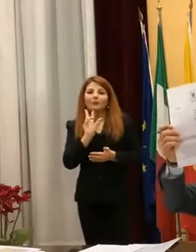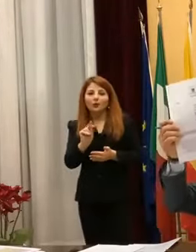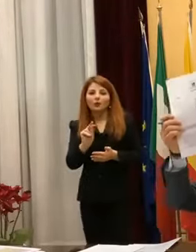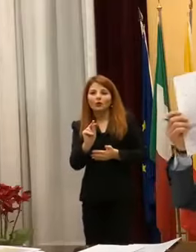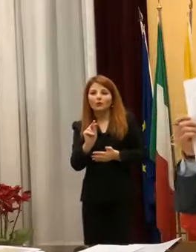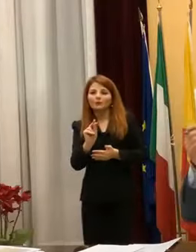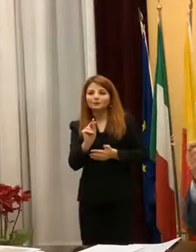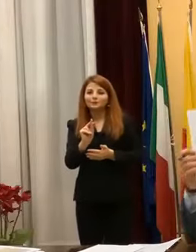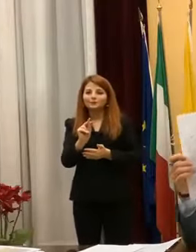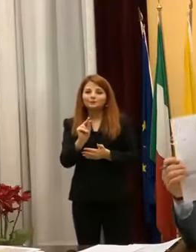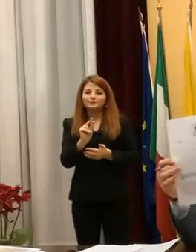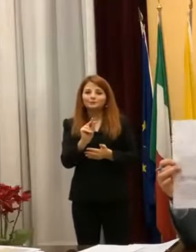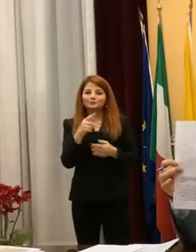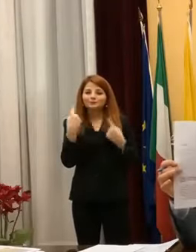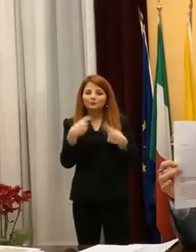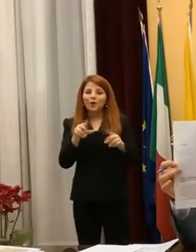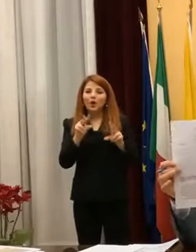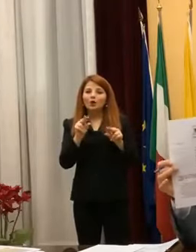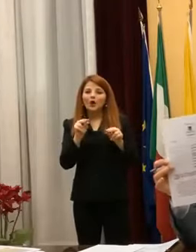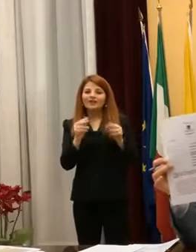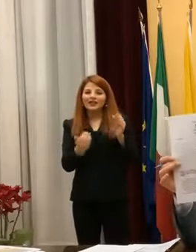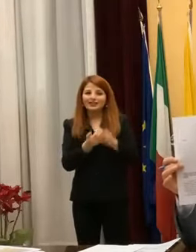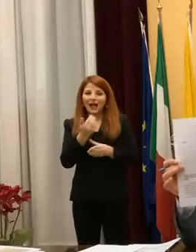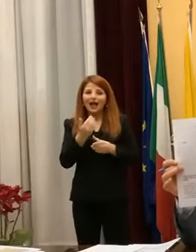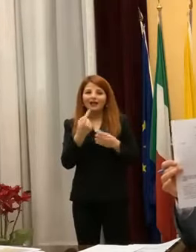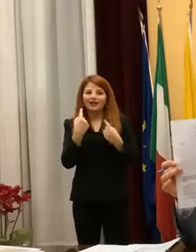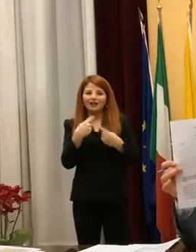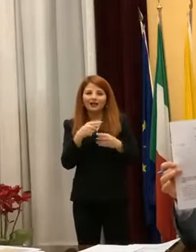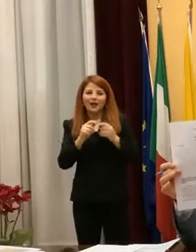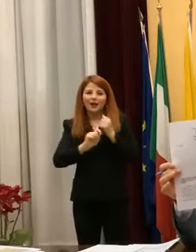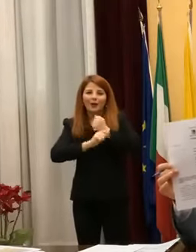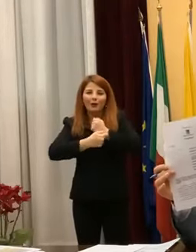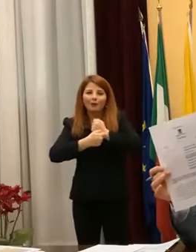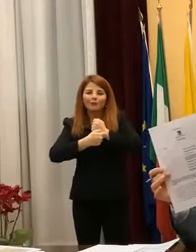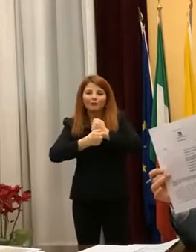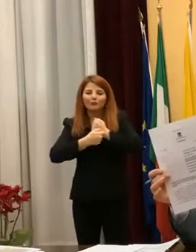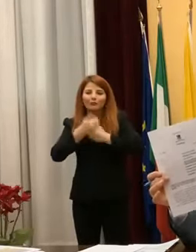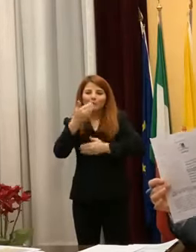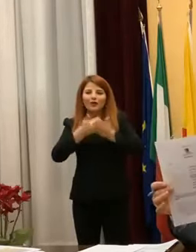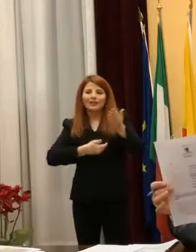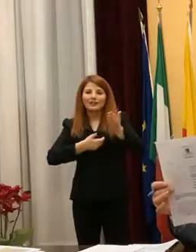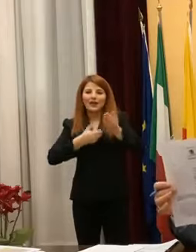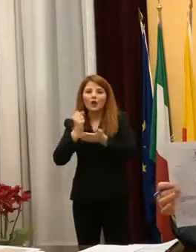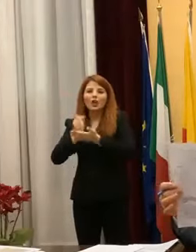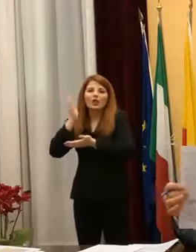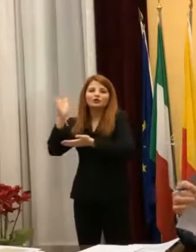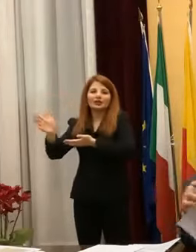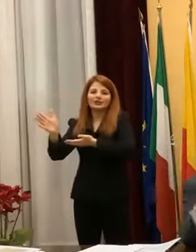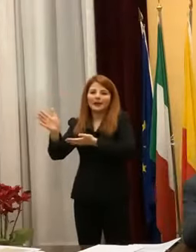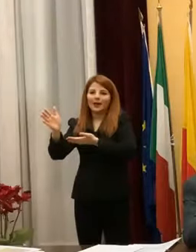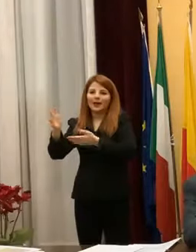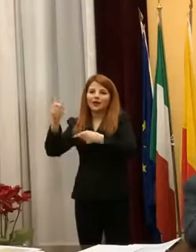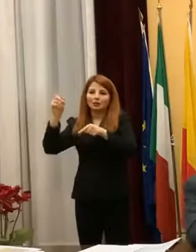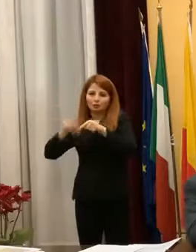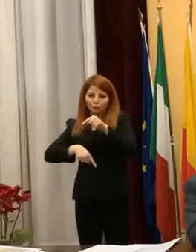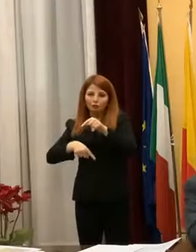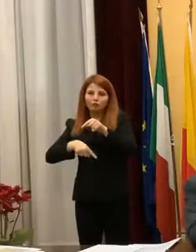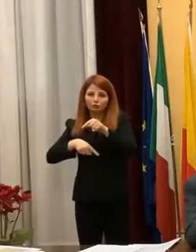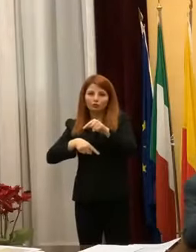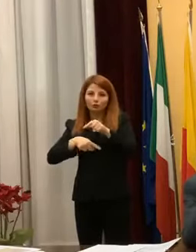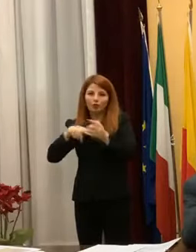di licenziamento. Licenziamento. Ma udito dite, oggi, 19 febbraio,